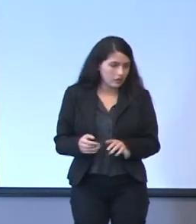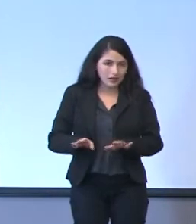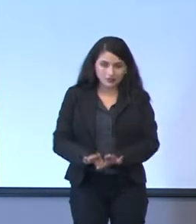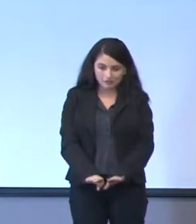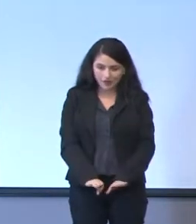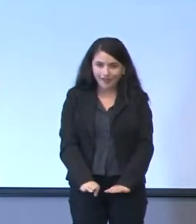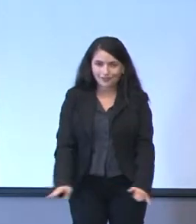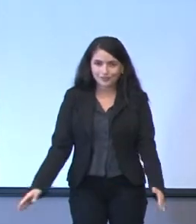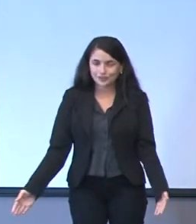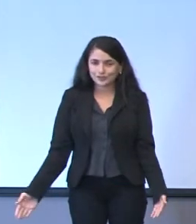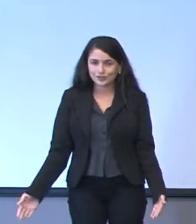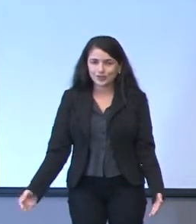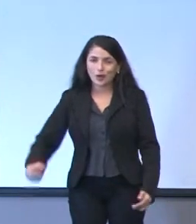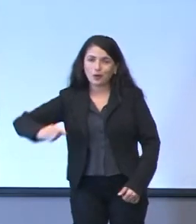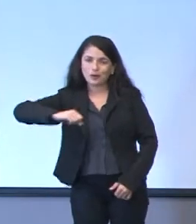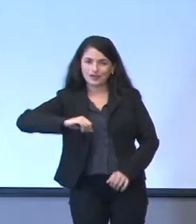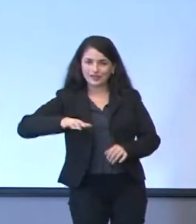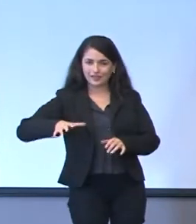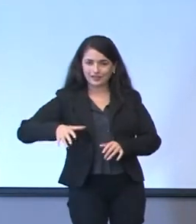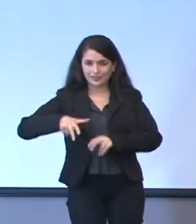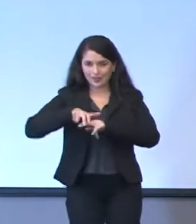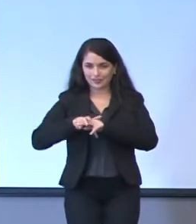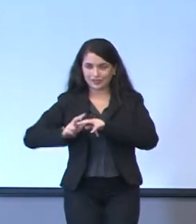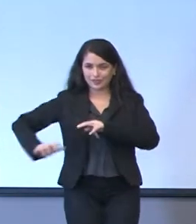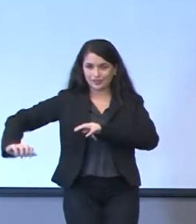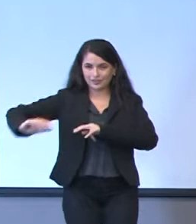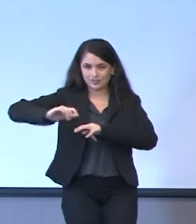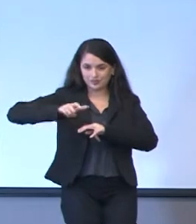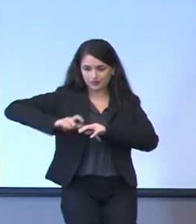são baixas, ou são aquelas de braço. Bom,